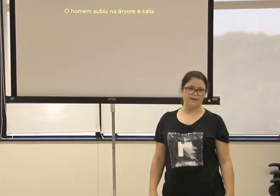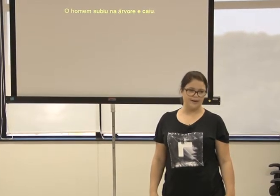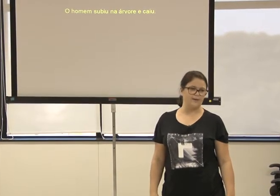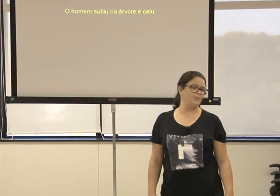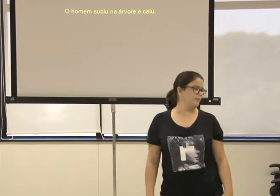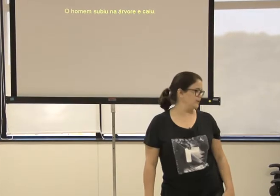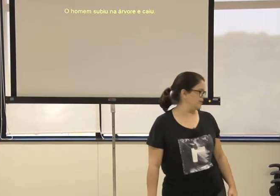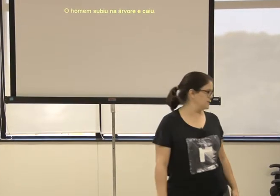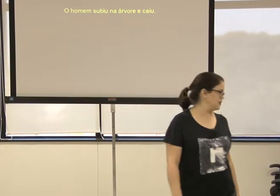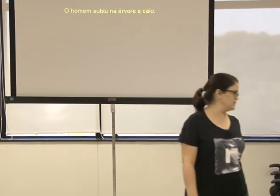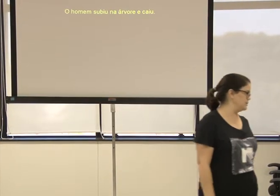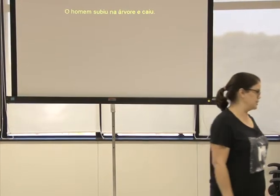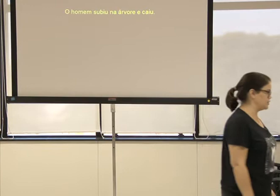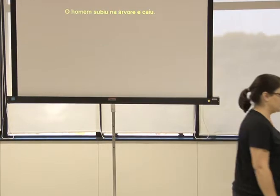Caiu, exatamente.